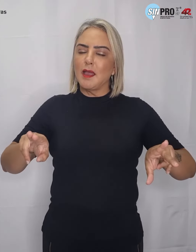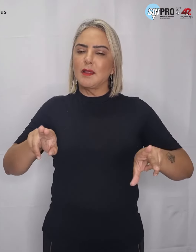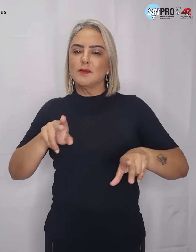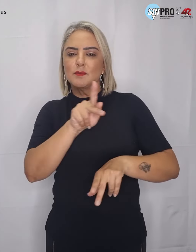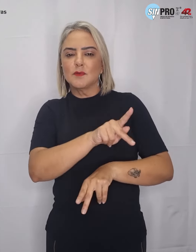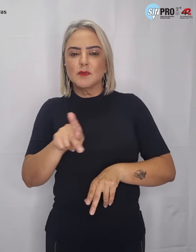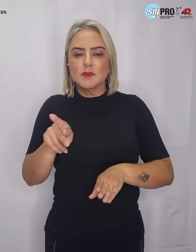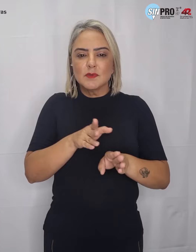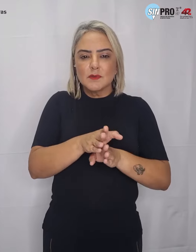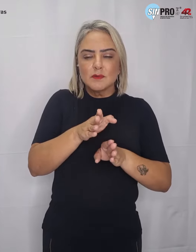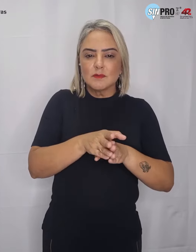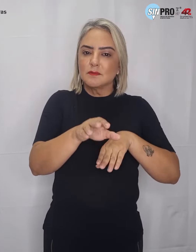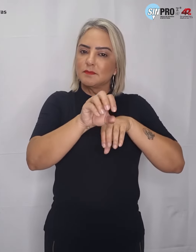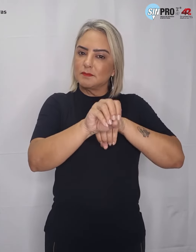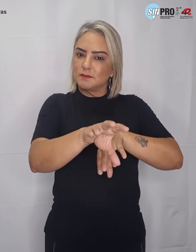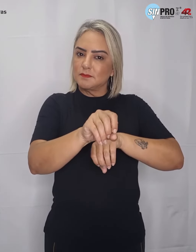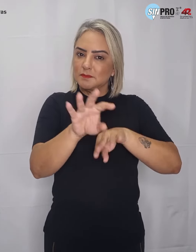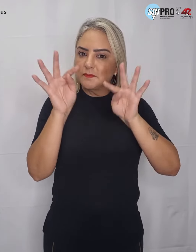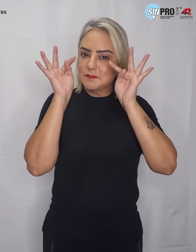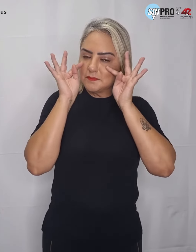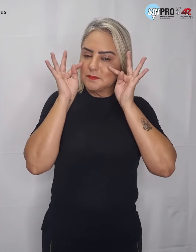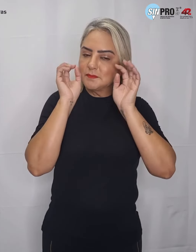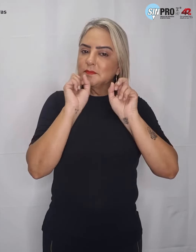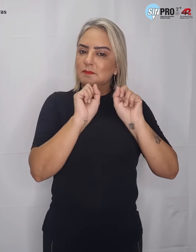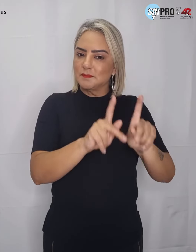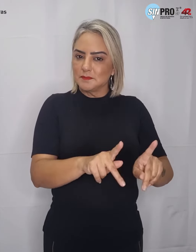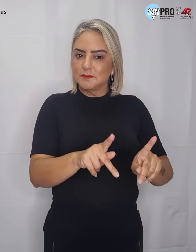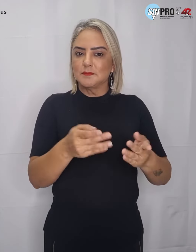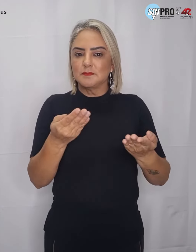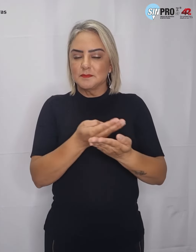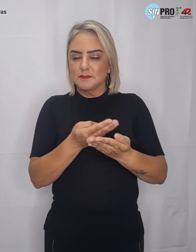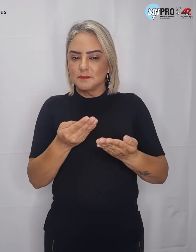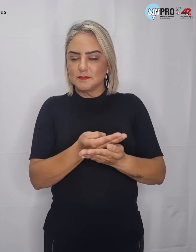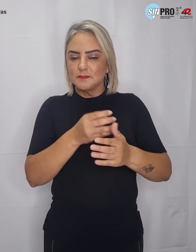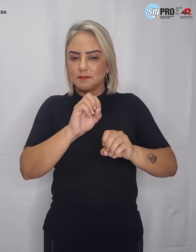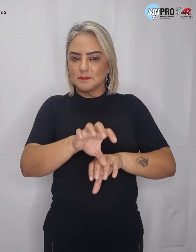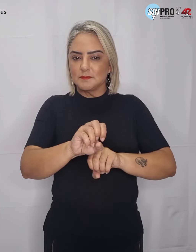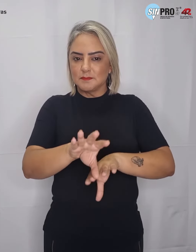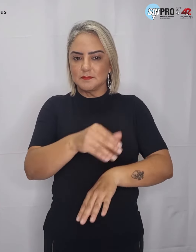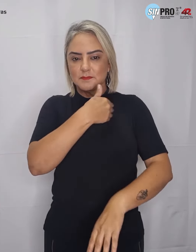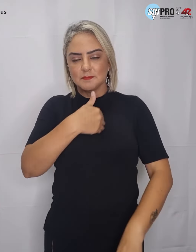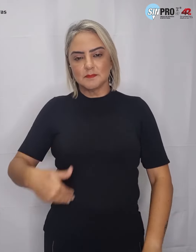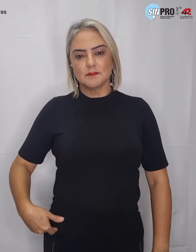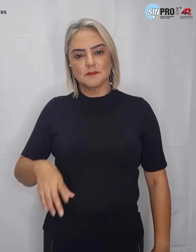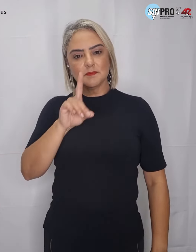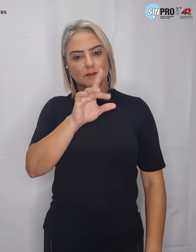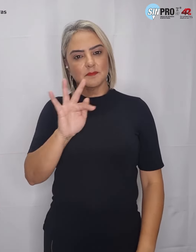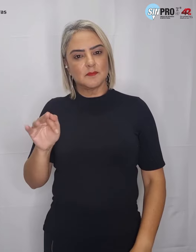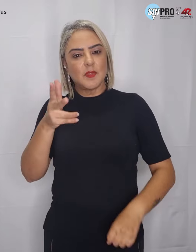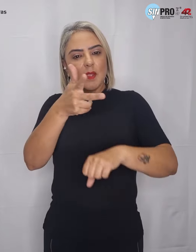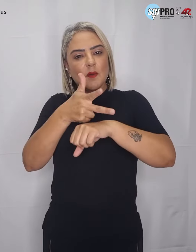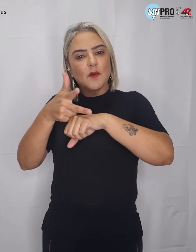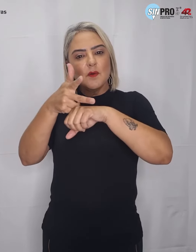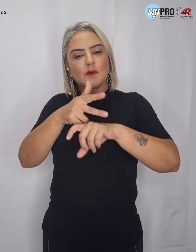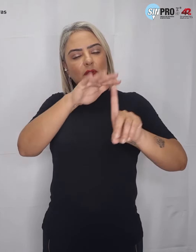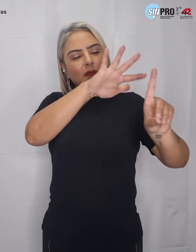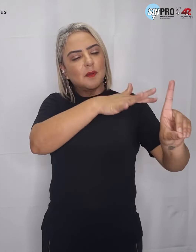orientadores educacionais aposentados, da Rede Pública de Ensino do DF. O vídeo em homenagem